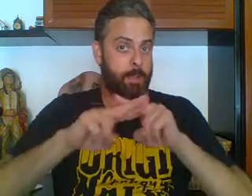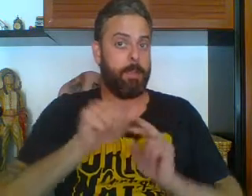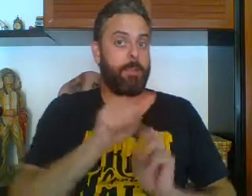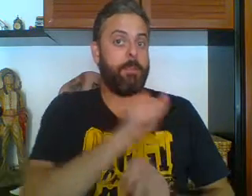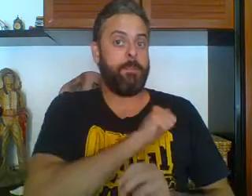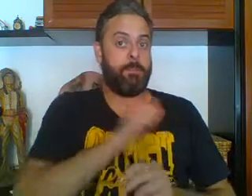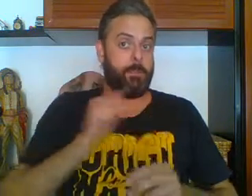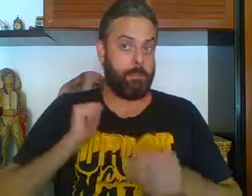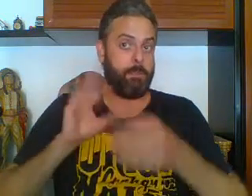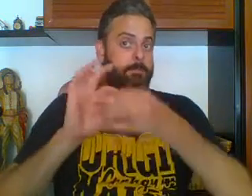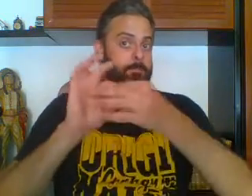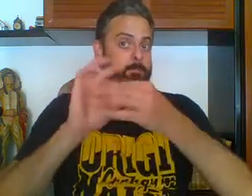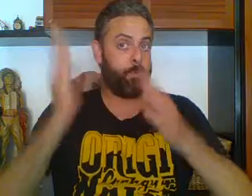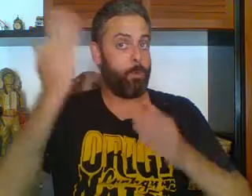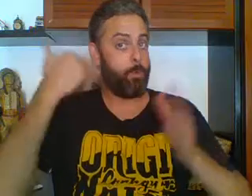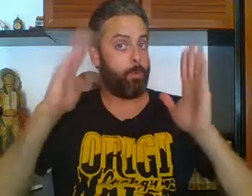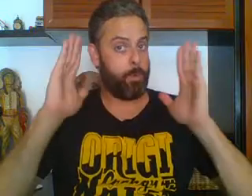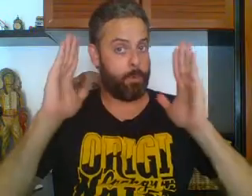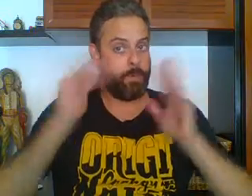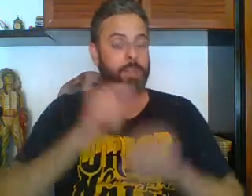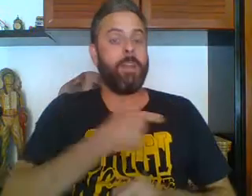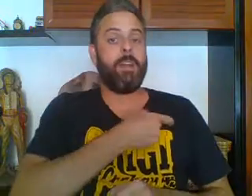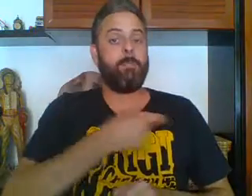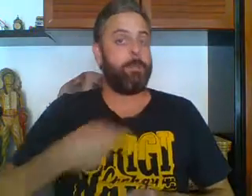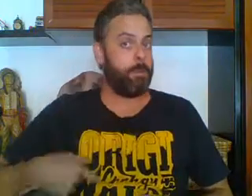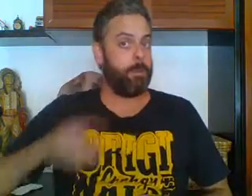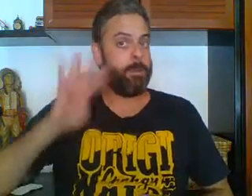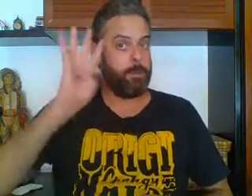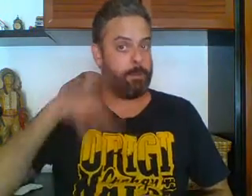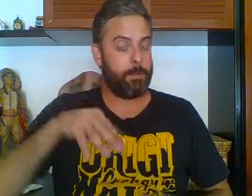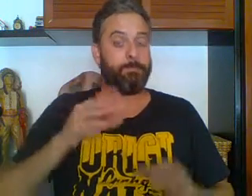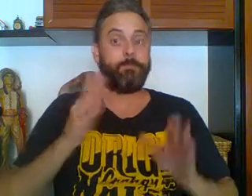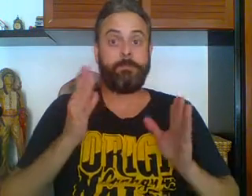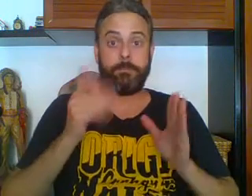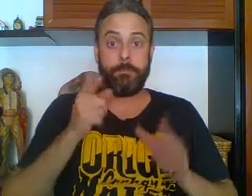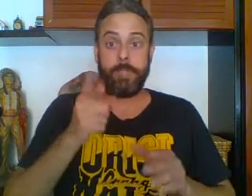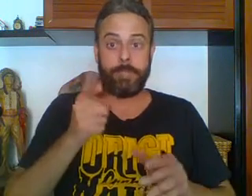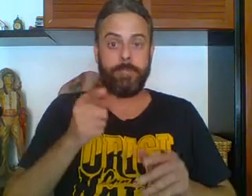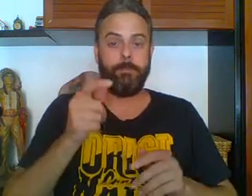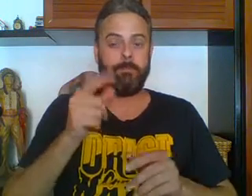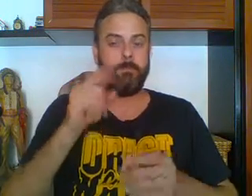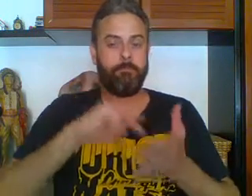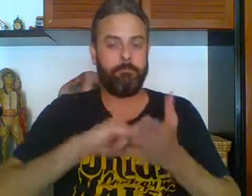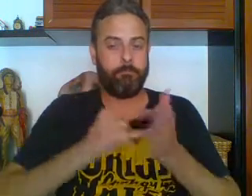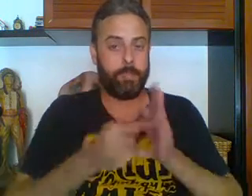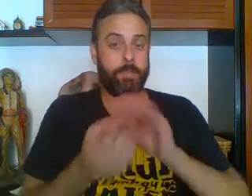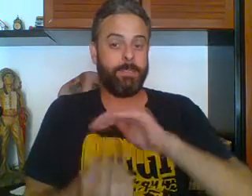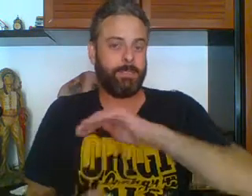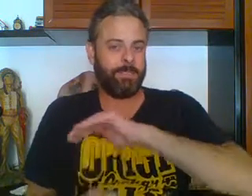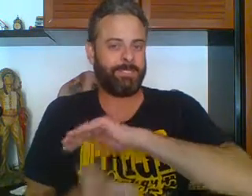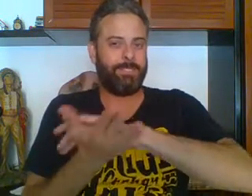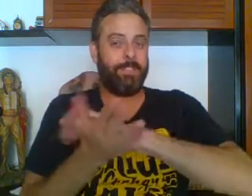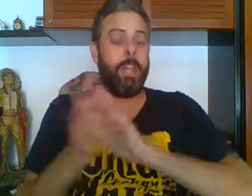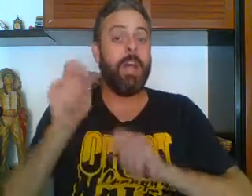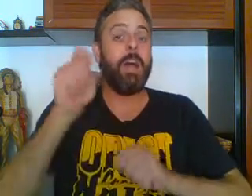carrera, 2.47. No, no, estas Ahora le bolitas ya sí que narro son, le queda un pie a caer. Bueno, pero hombre, afortunadamente ya unas nada más quedan